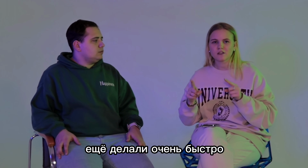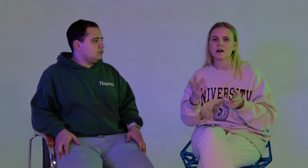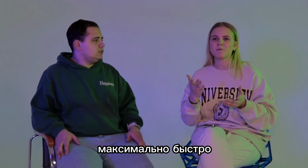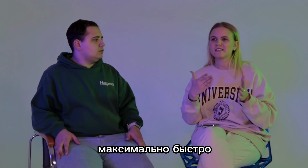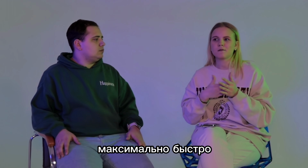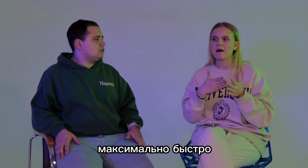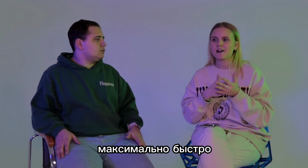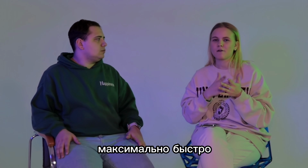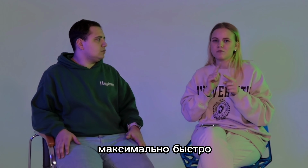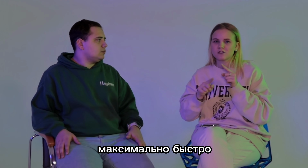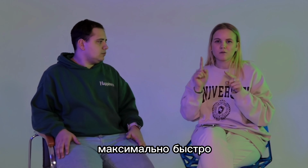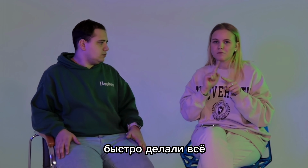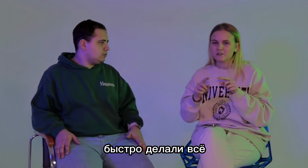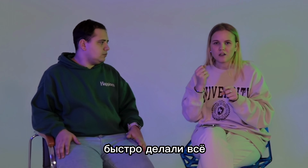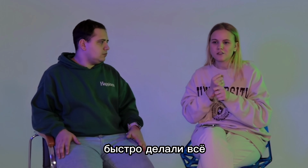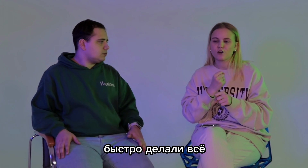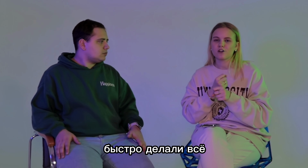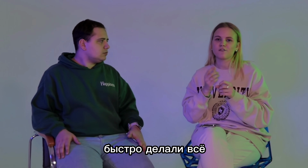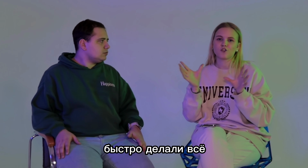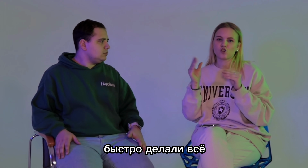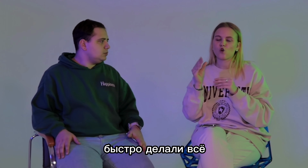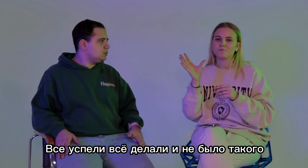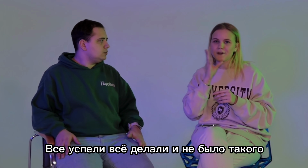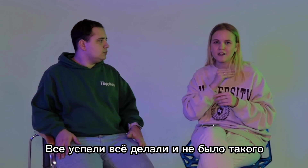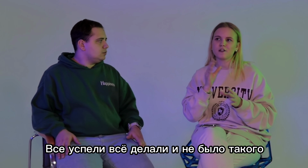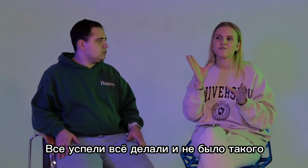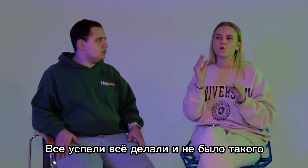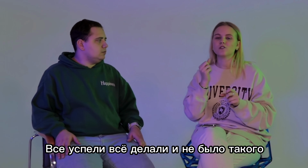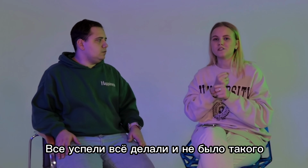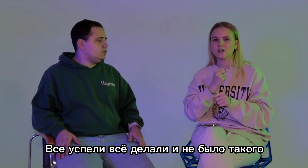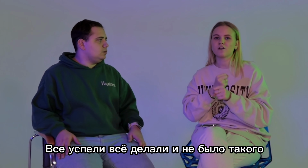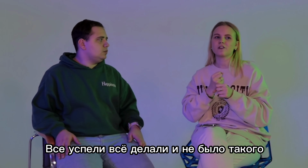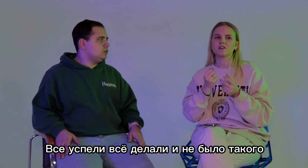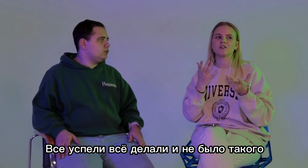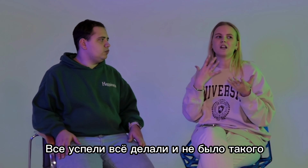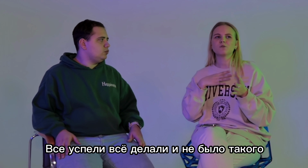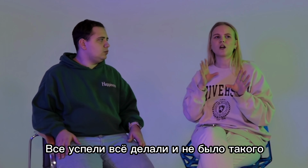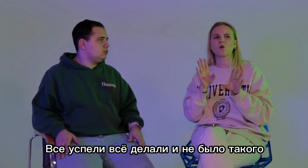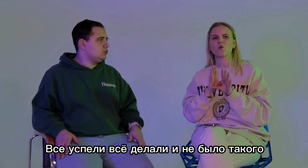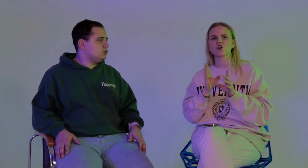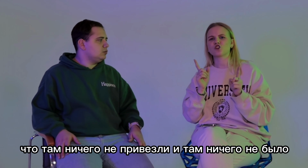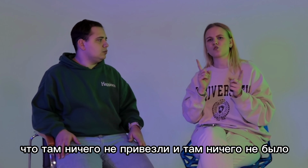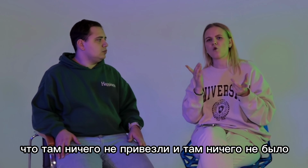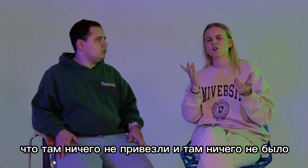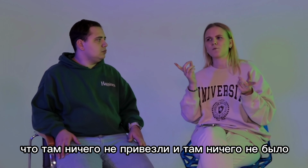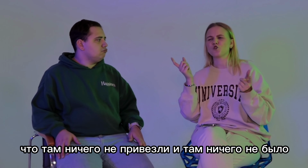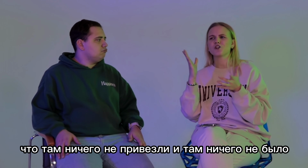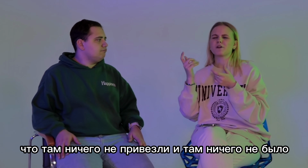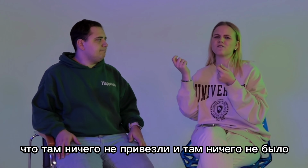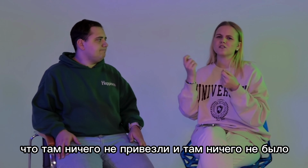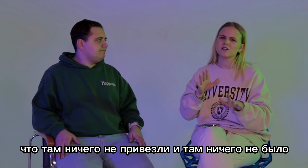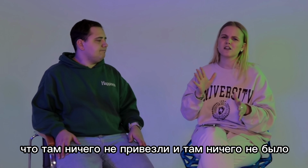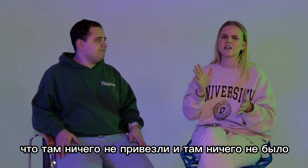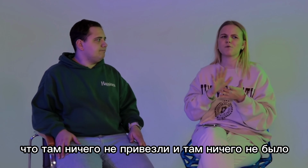быстро, максимально быстро-быстро делали, все пели, все делали. Не было такое, что там ничего не привезли, там